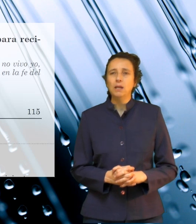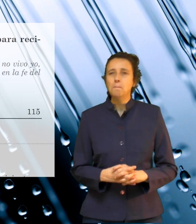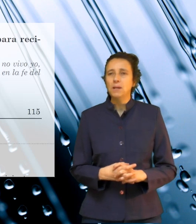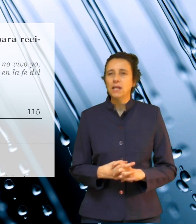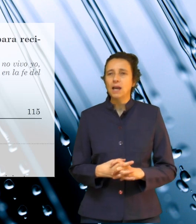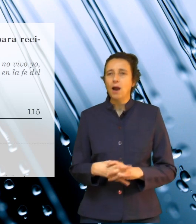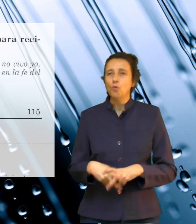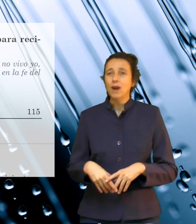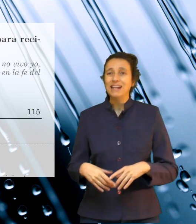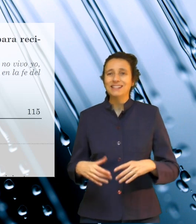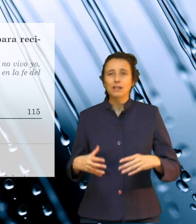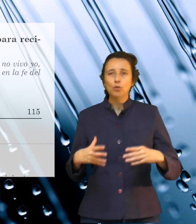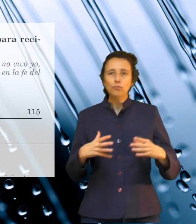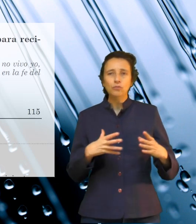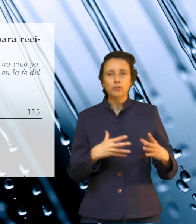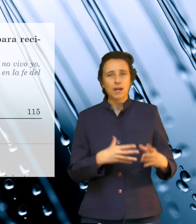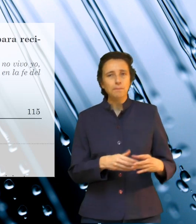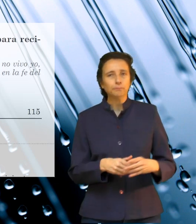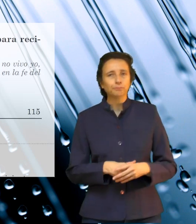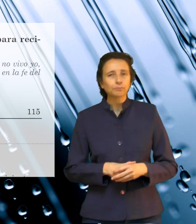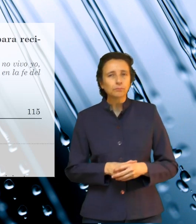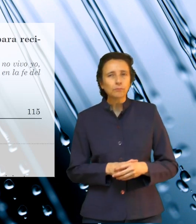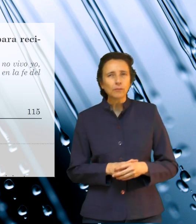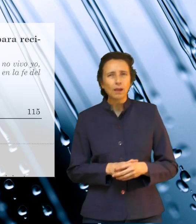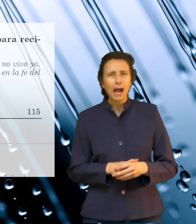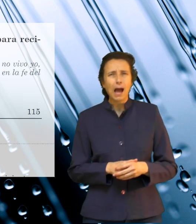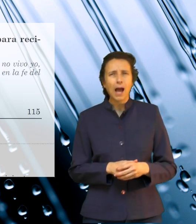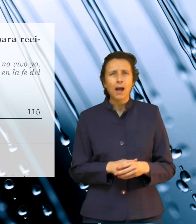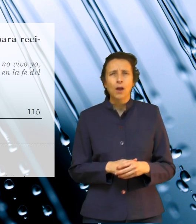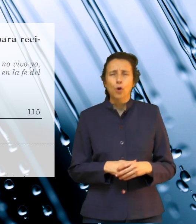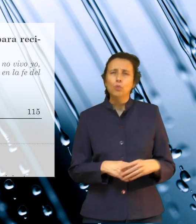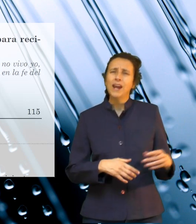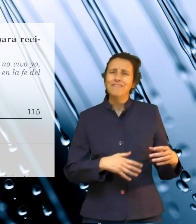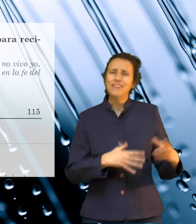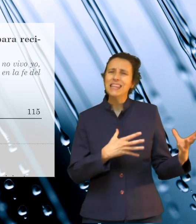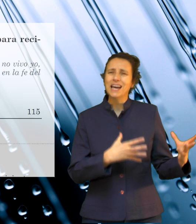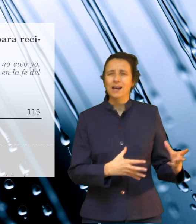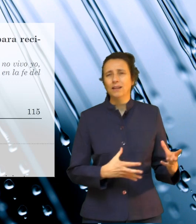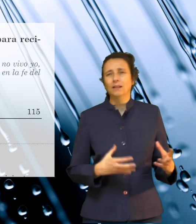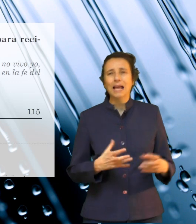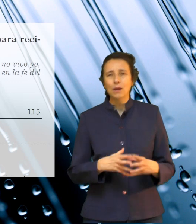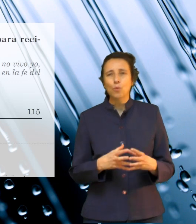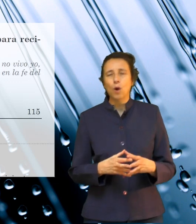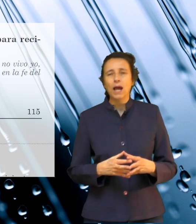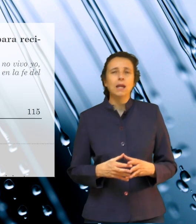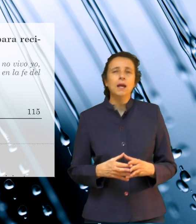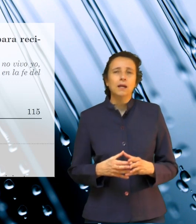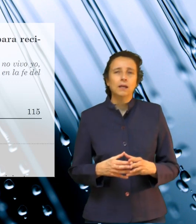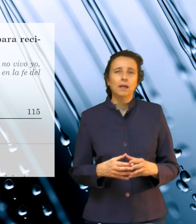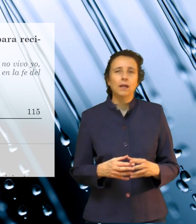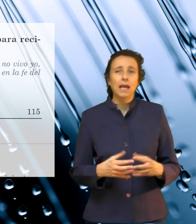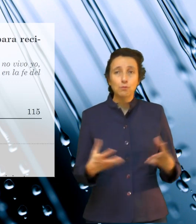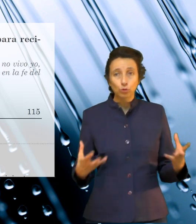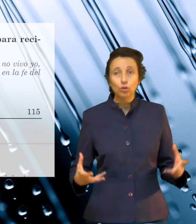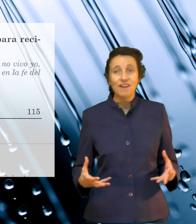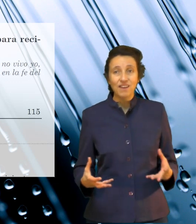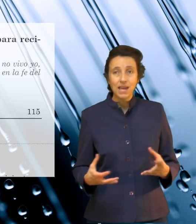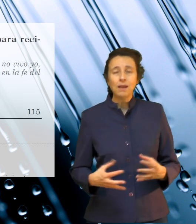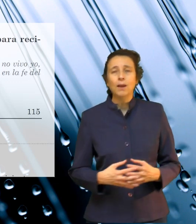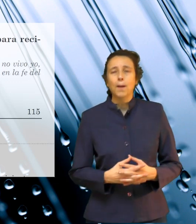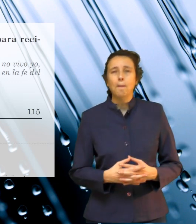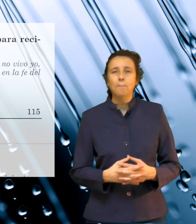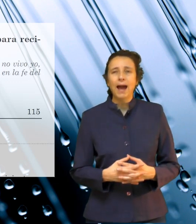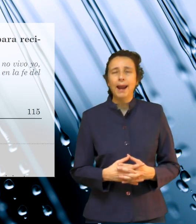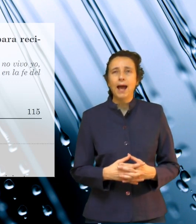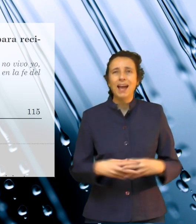tiempo también implica una renuncia a una vida tal cual el mundo la